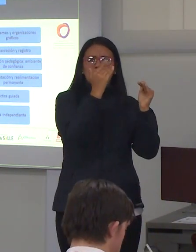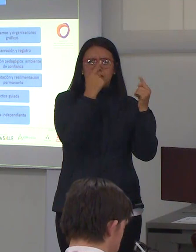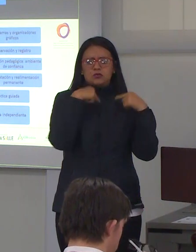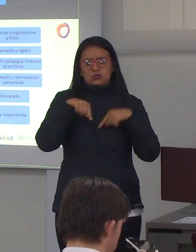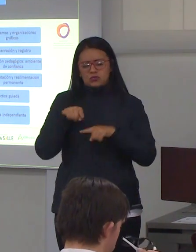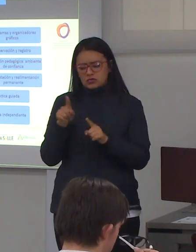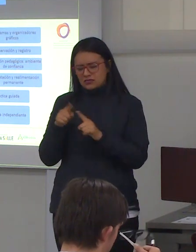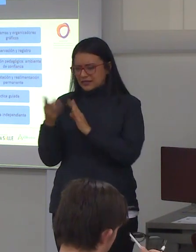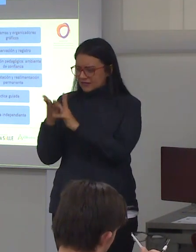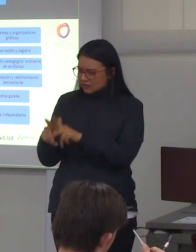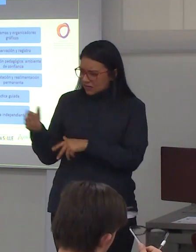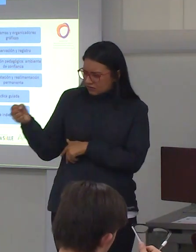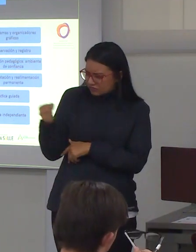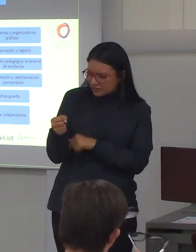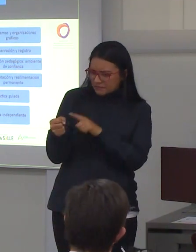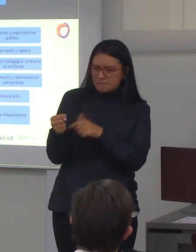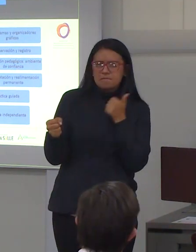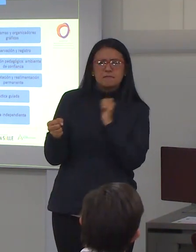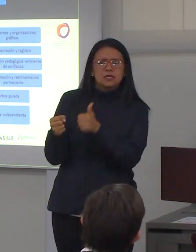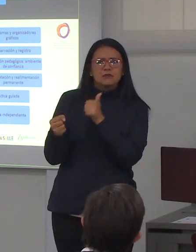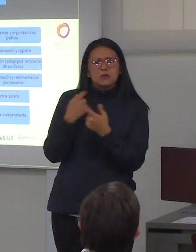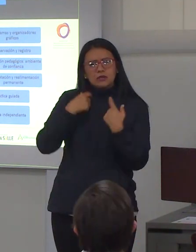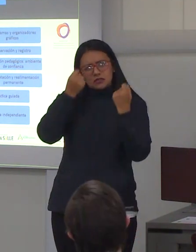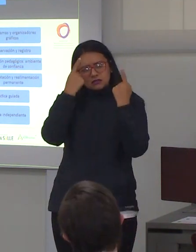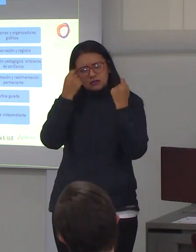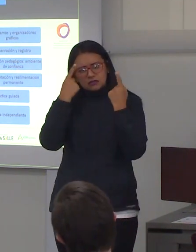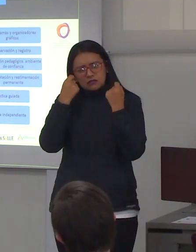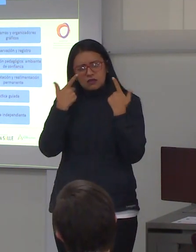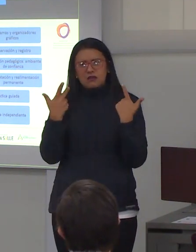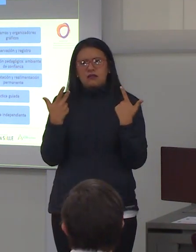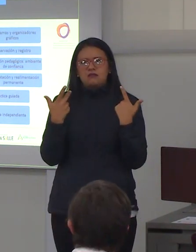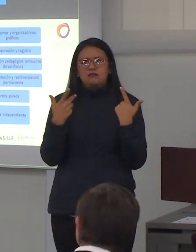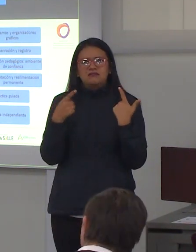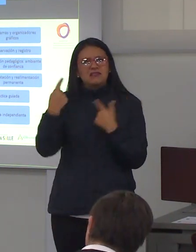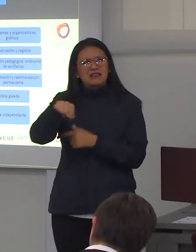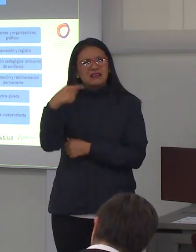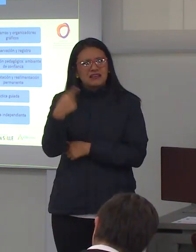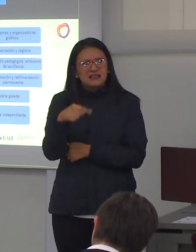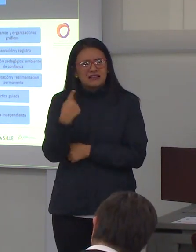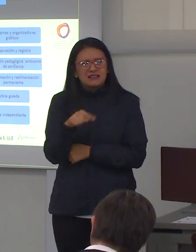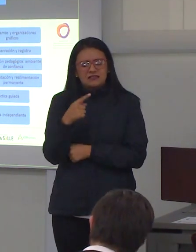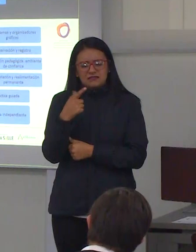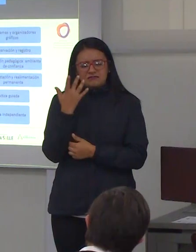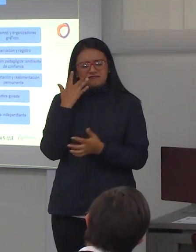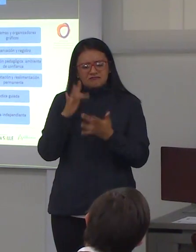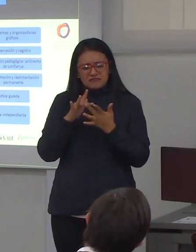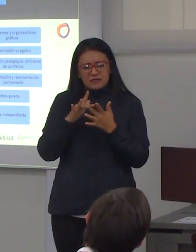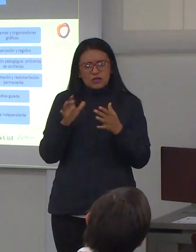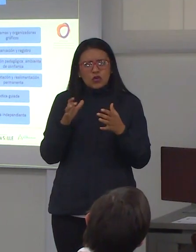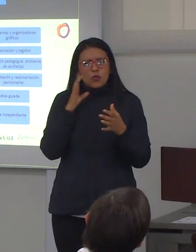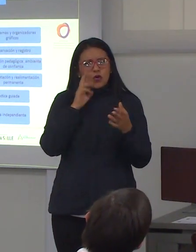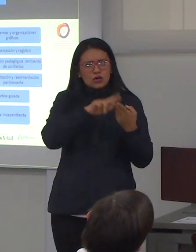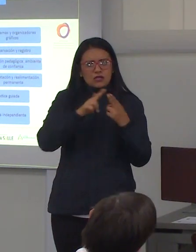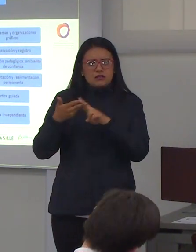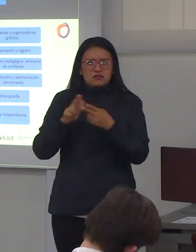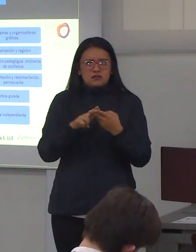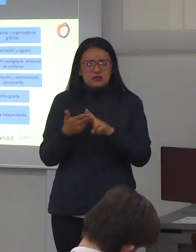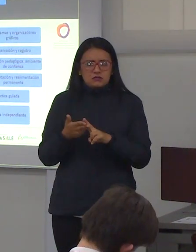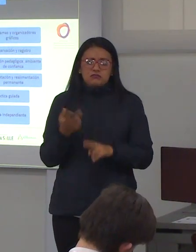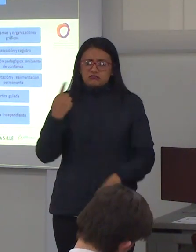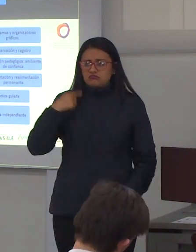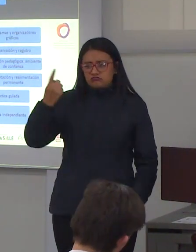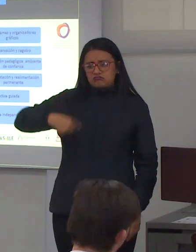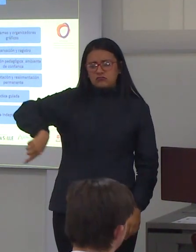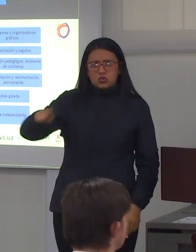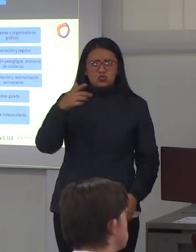para que el estudiante fuera generando una comprensión frente, digamos, a una asociación. O nosotros sabemos que